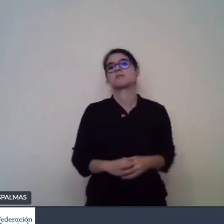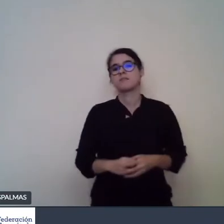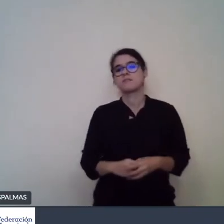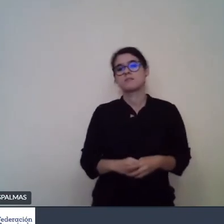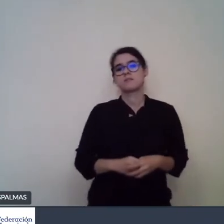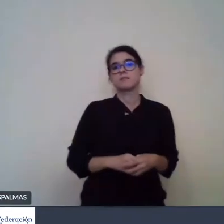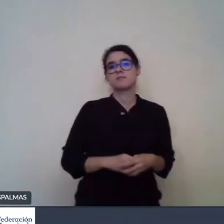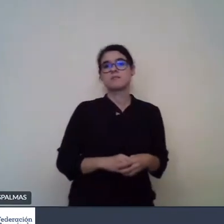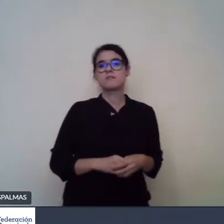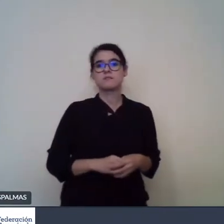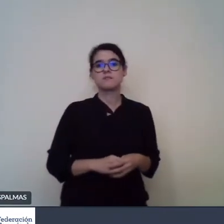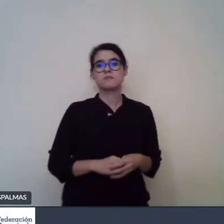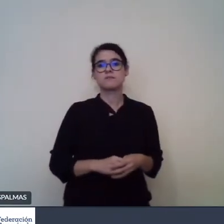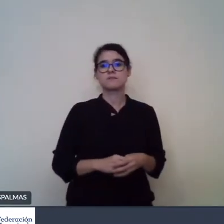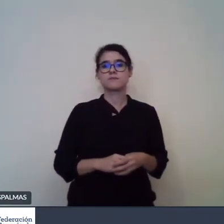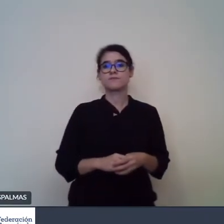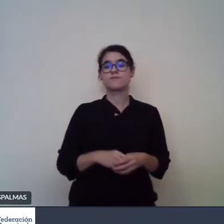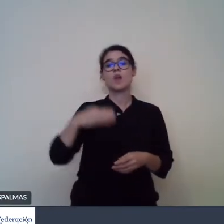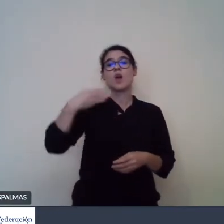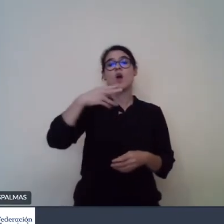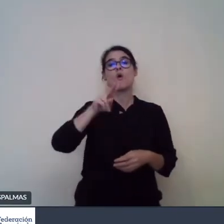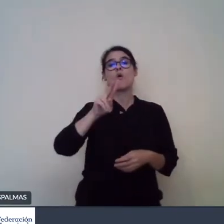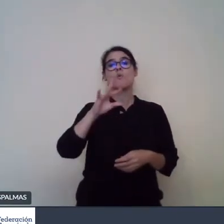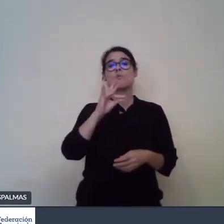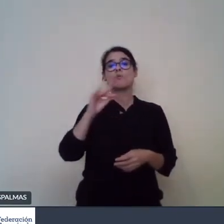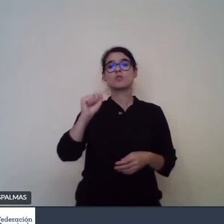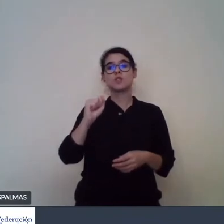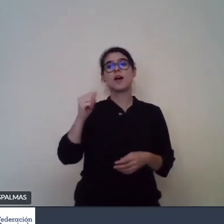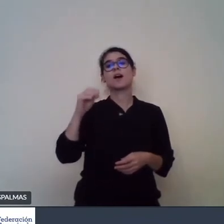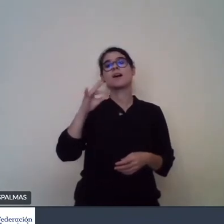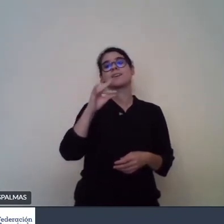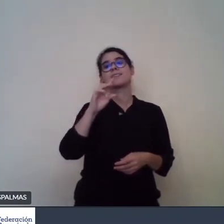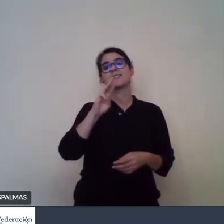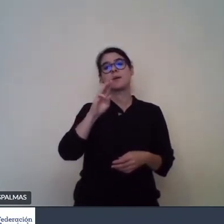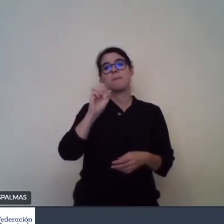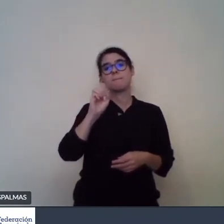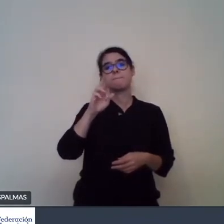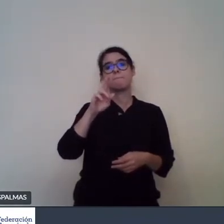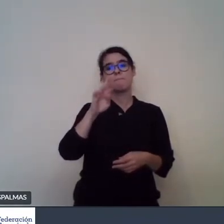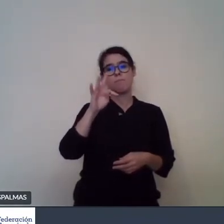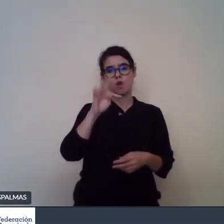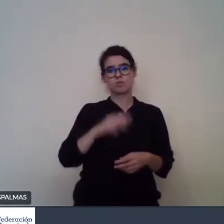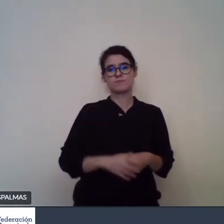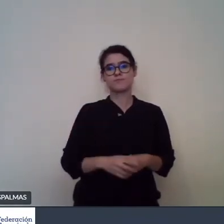Bursa. Bursa Sport, no Tofas Bursa, que lo veremos también después.